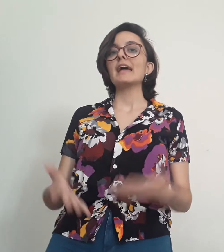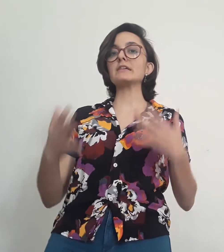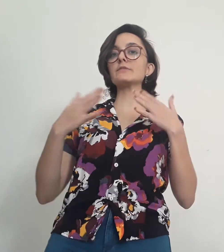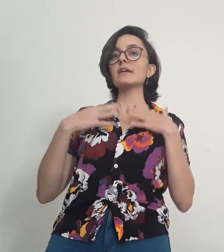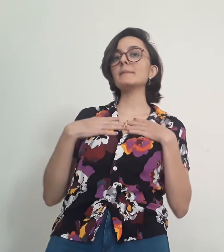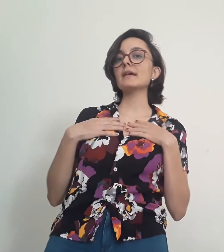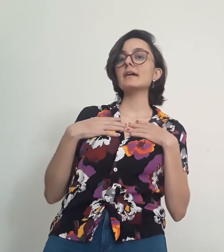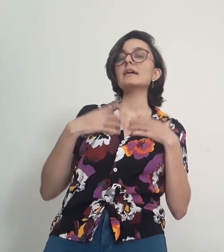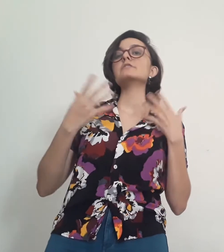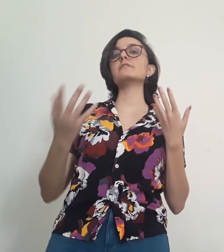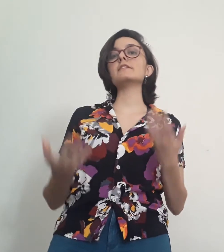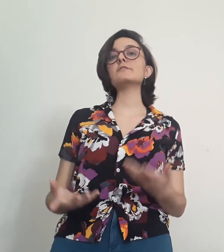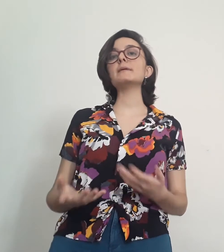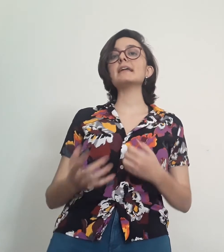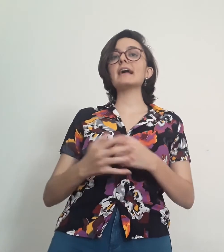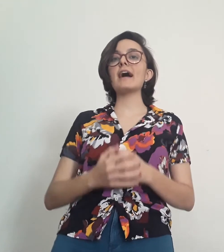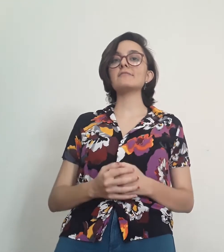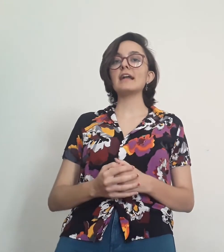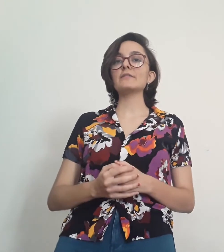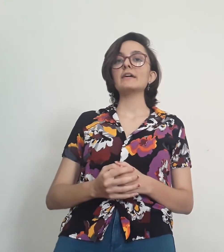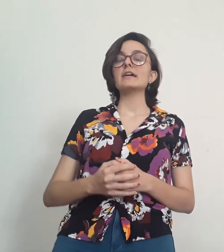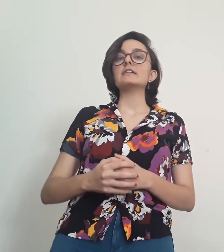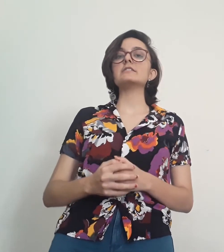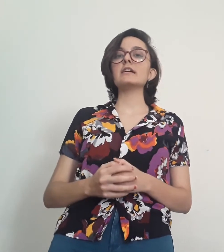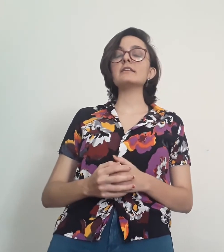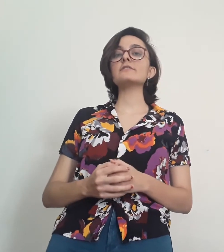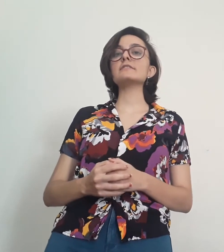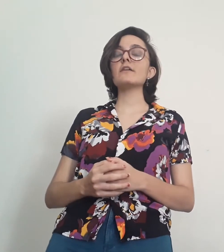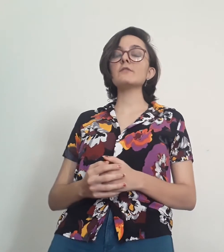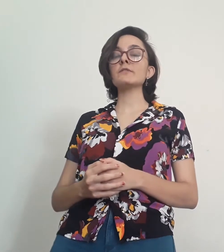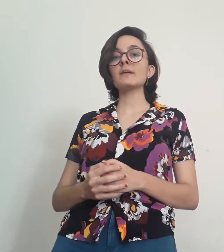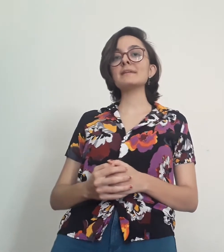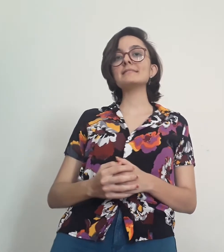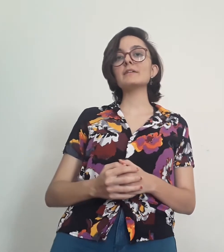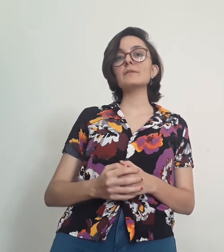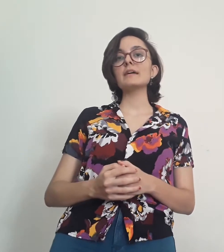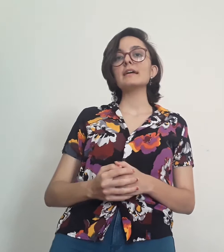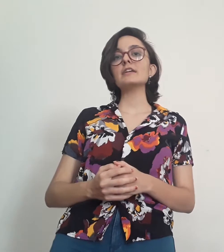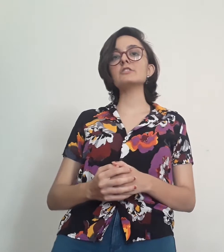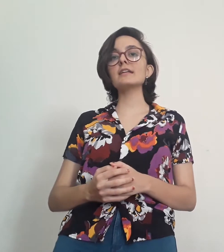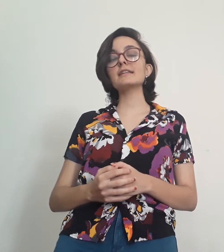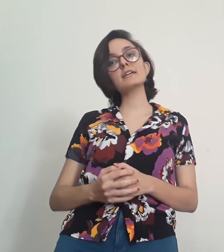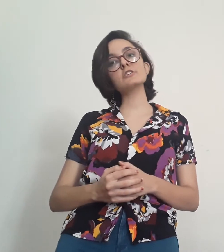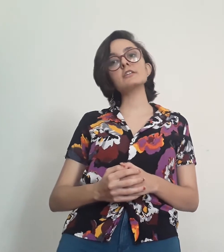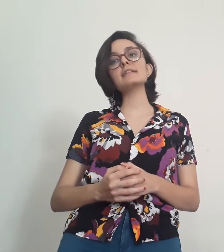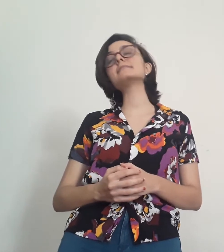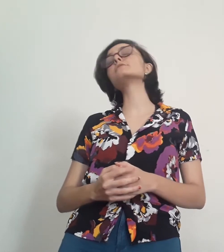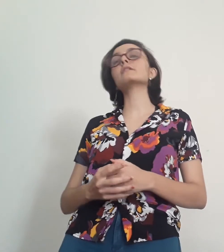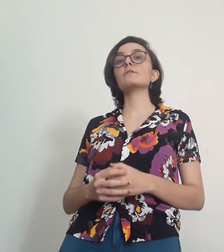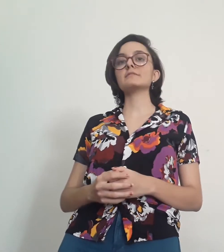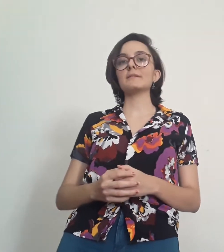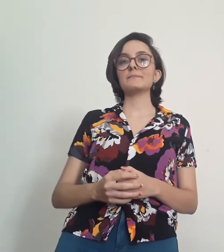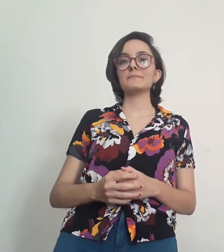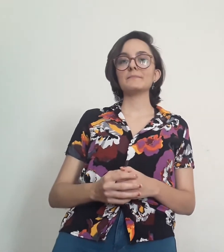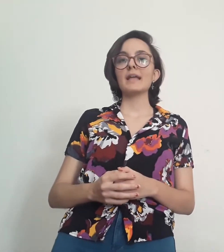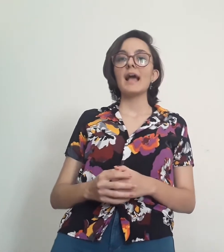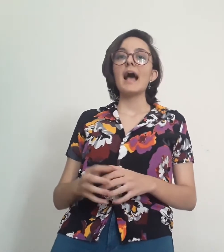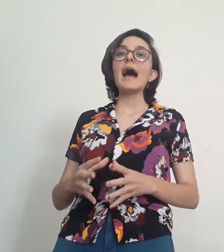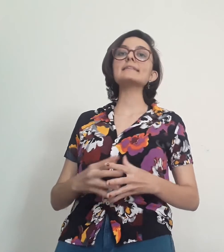de autoria minha, de Vinícius Pereira Carvalho, de Anderson Stephenson Damasceno e de Leila Cristina da Silva Costa. A